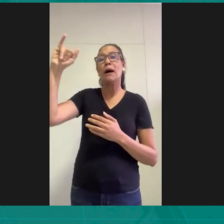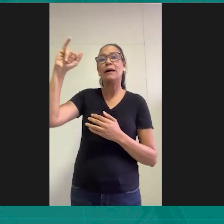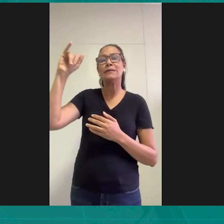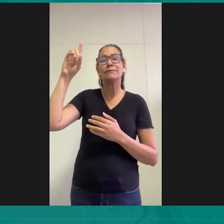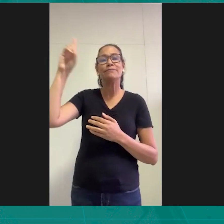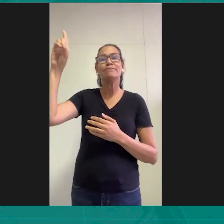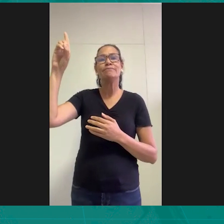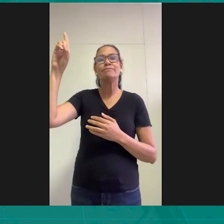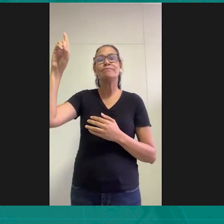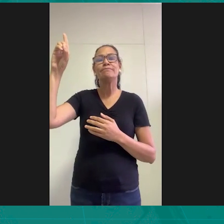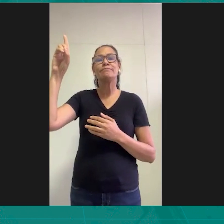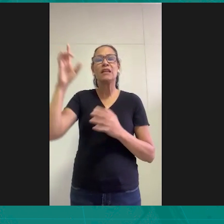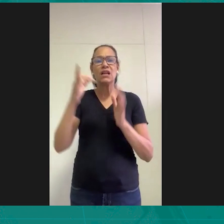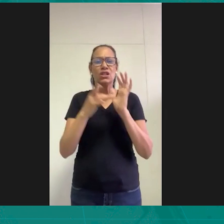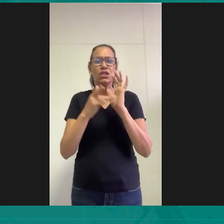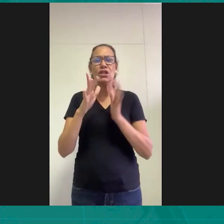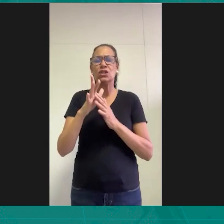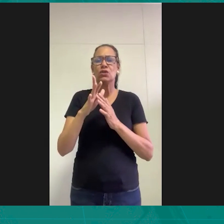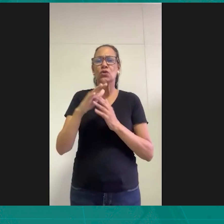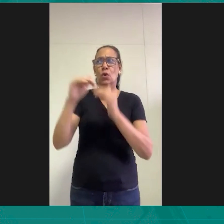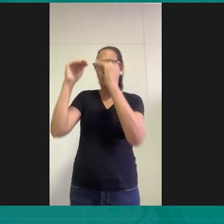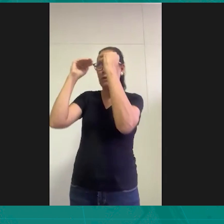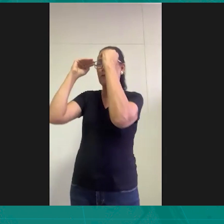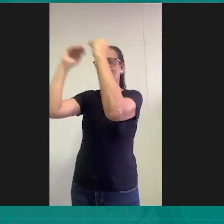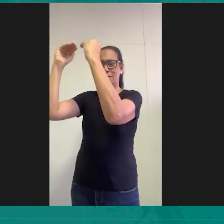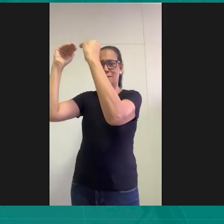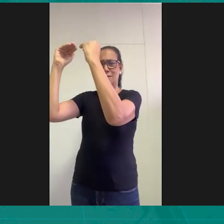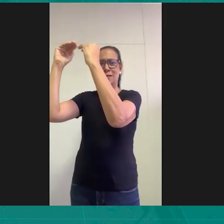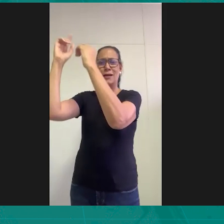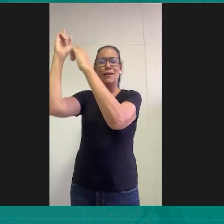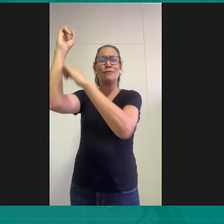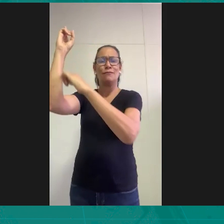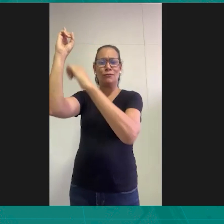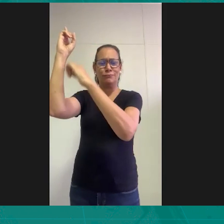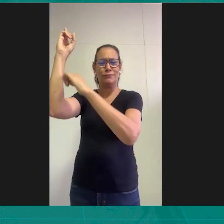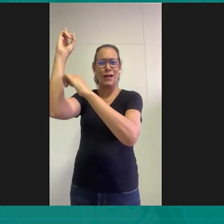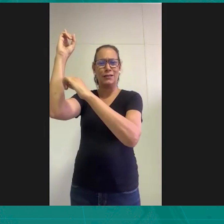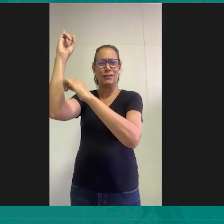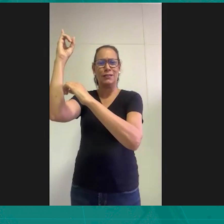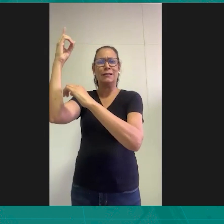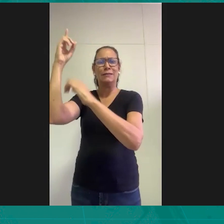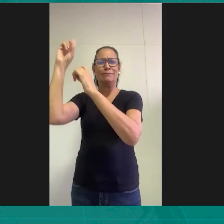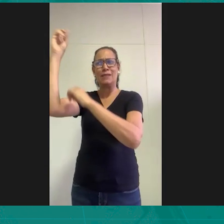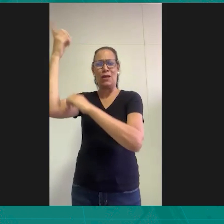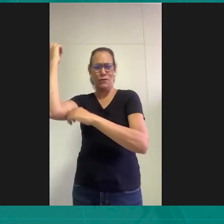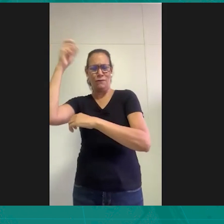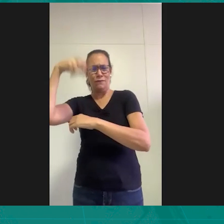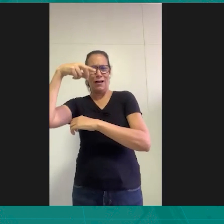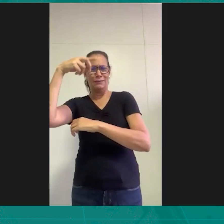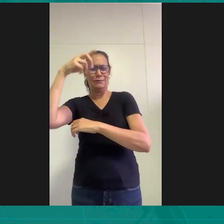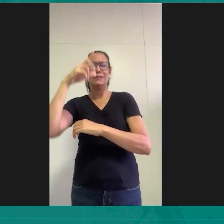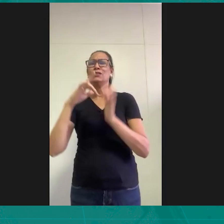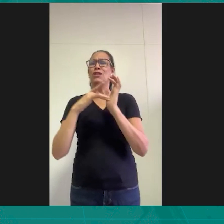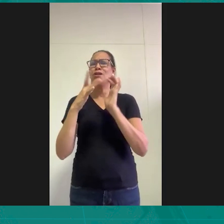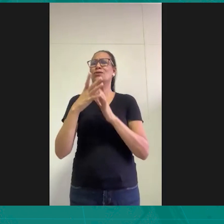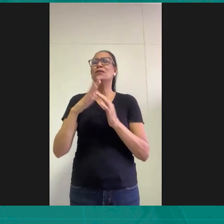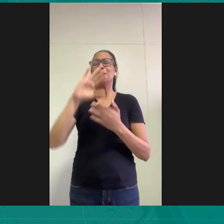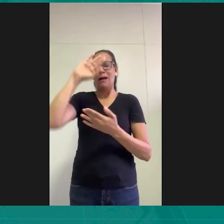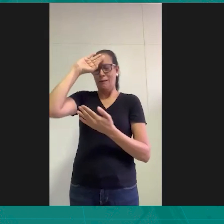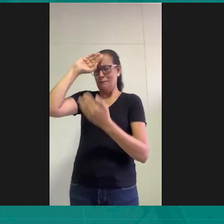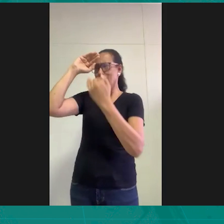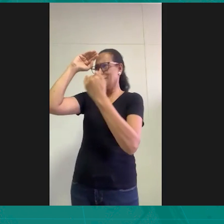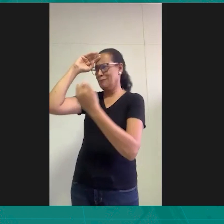obras que o Pai lhe confiou para fazer. Como você glorifica Deus? Fazendo a obra que Deus te confiou para